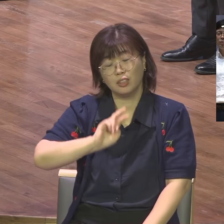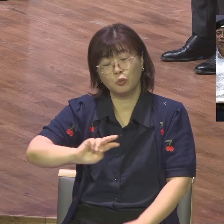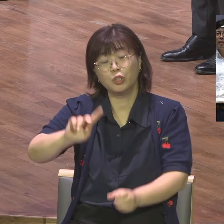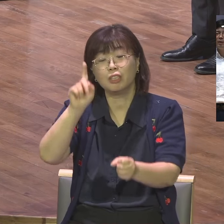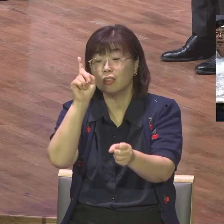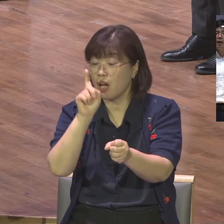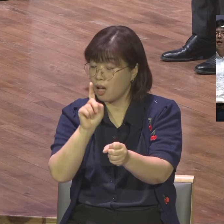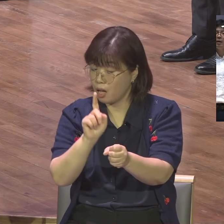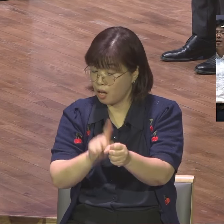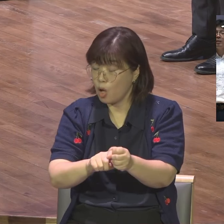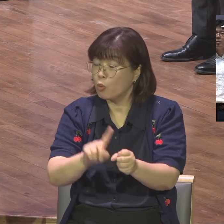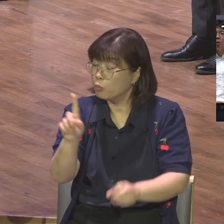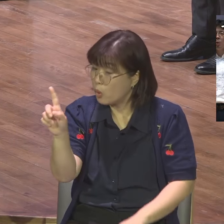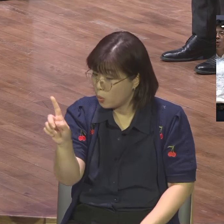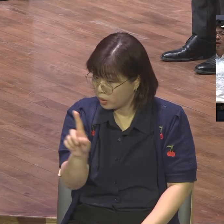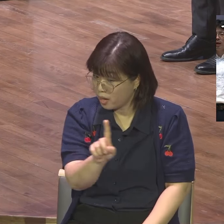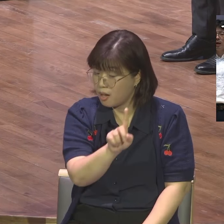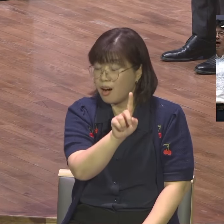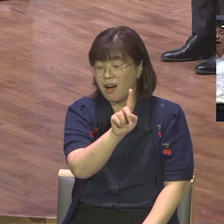무엇을 위해